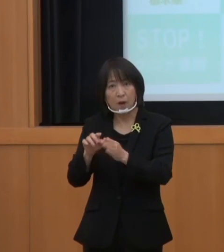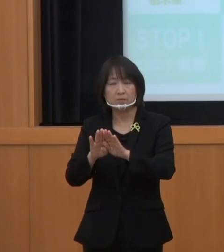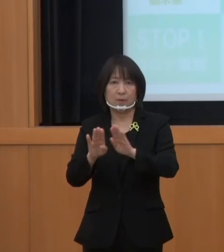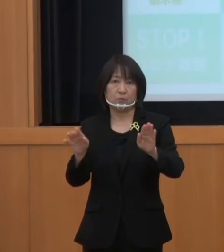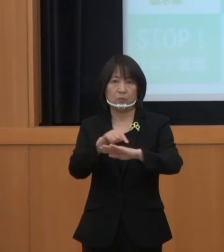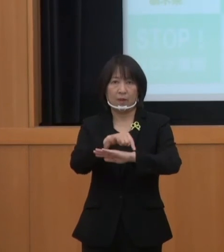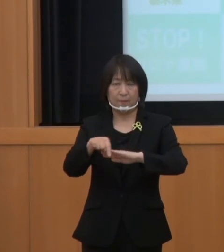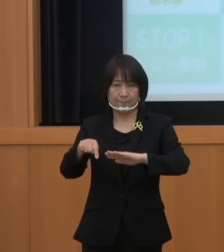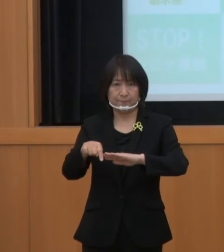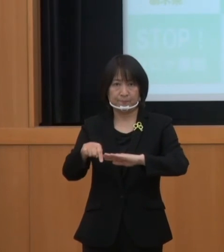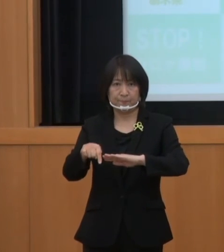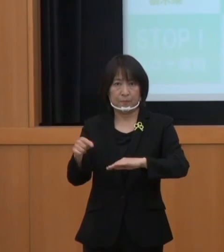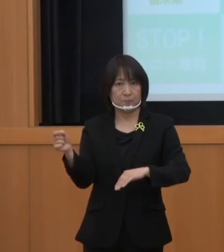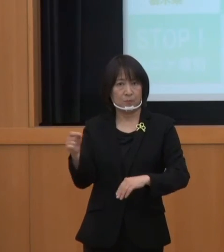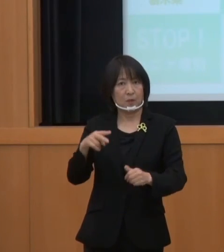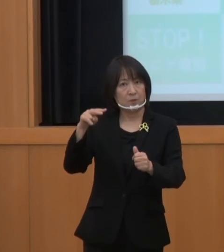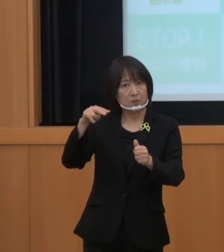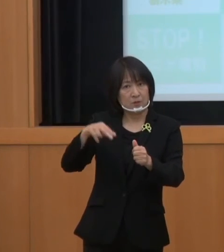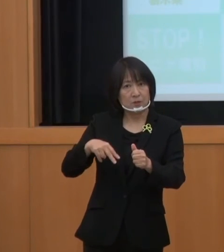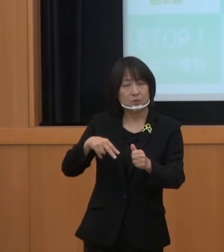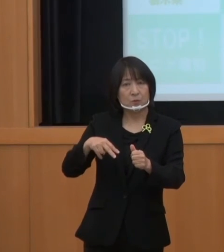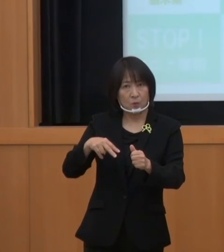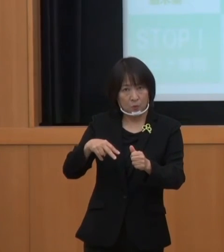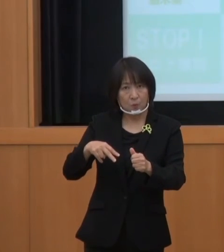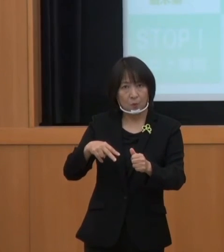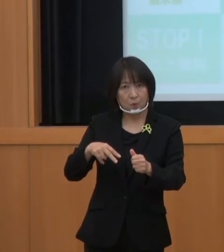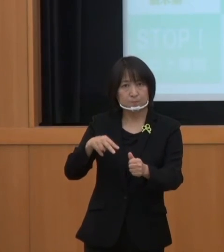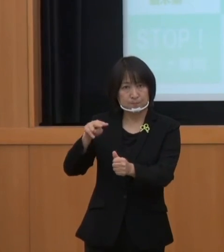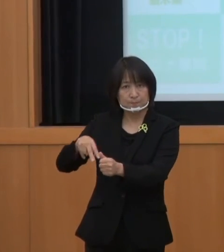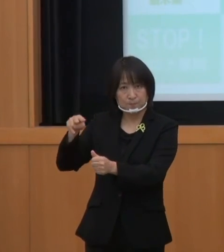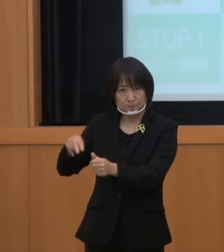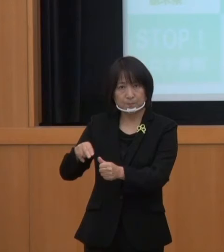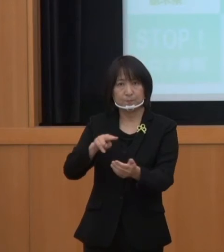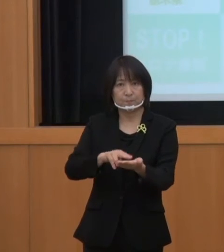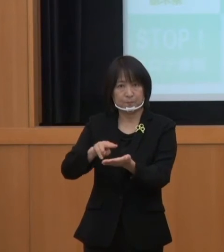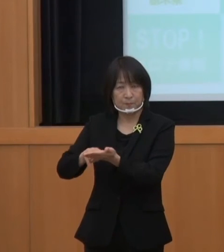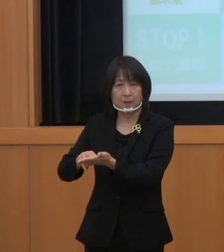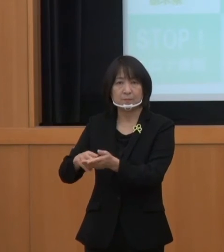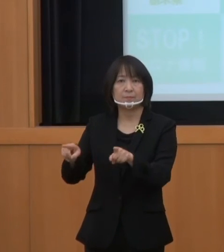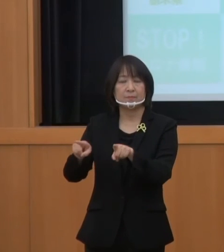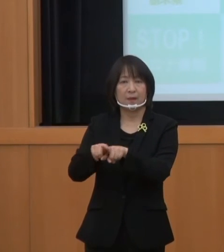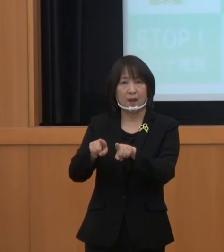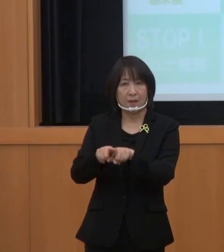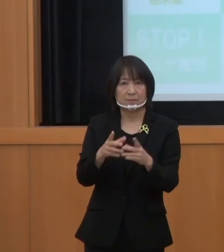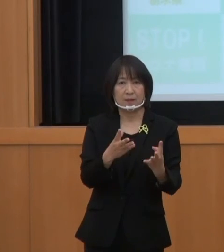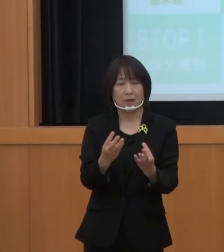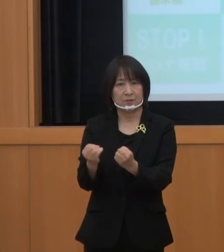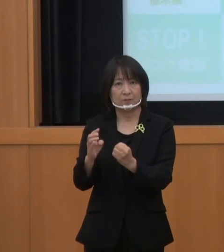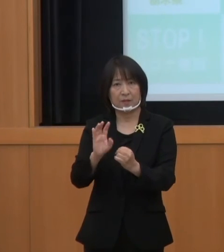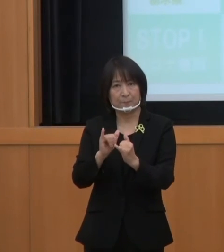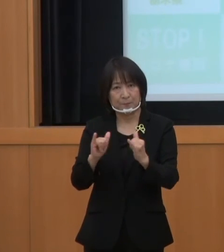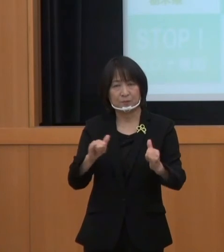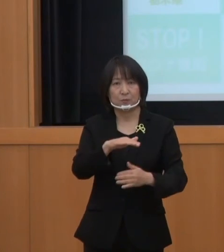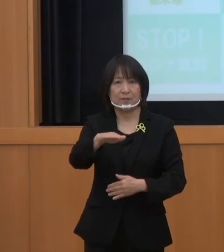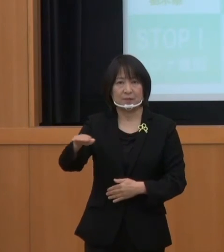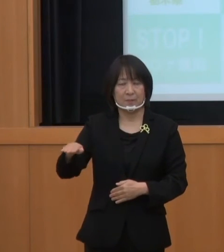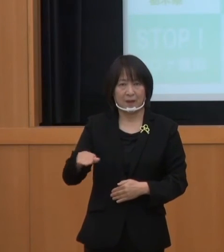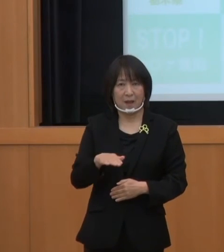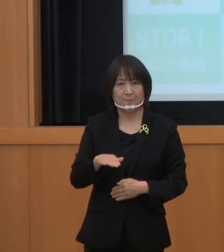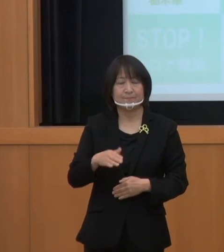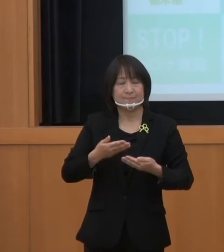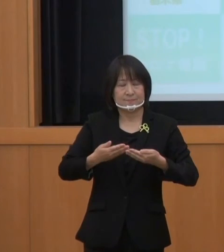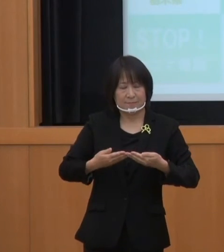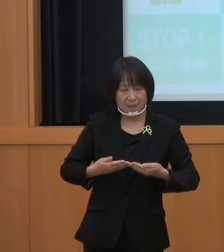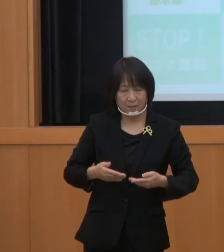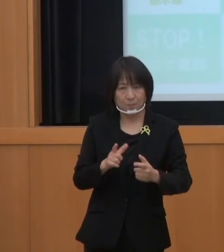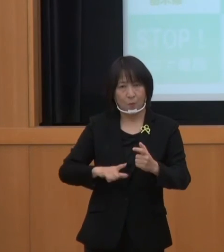かに認証を行いながら、多くの県民の皆様が安心